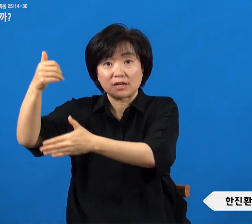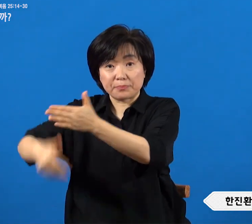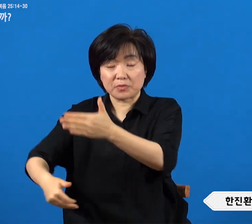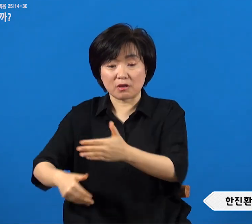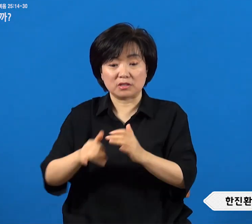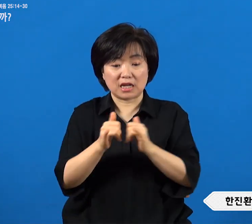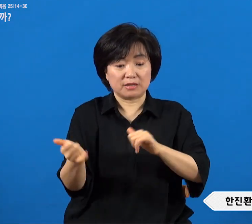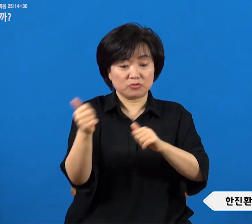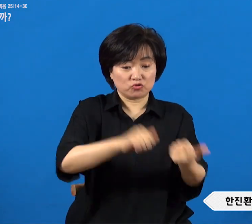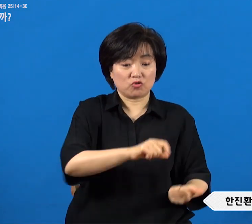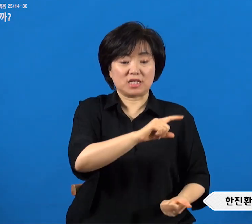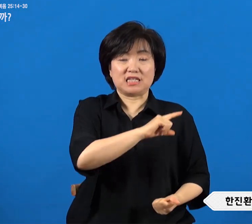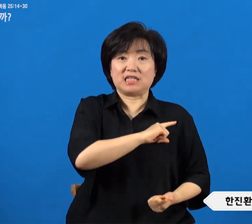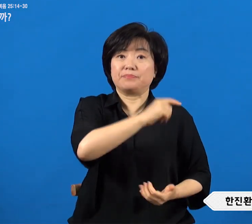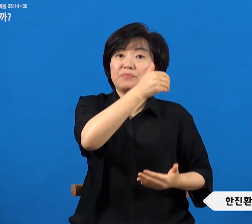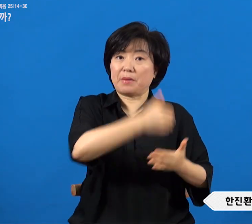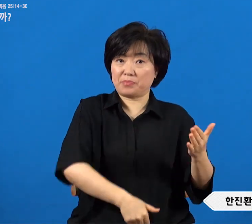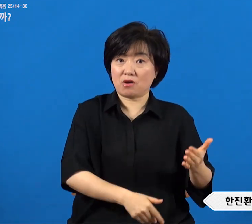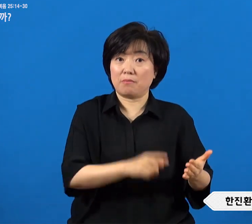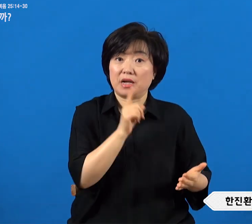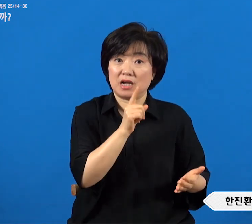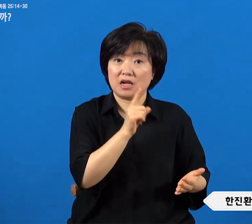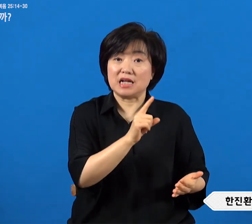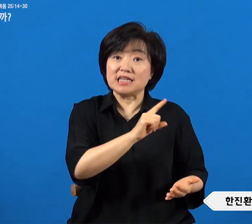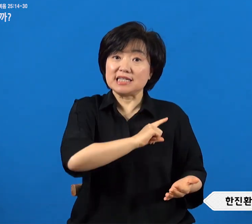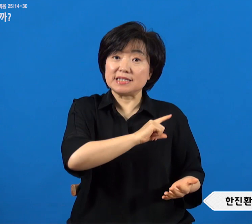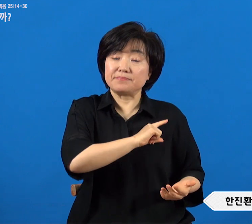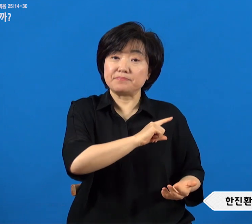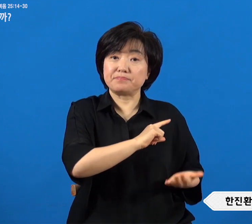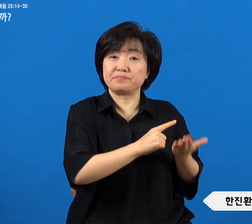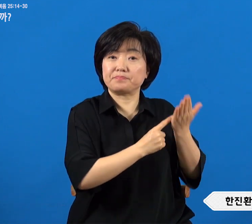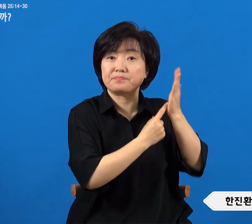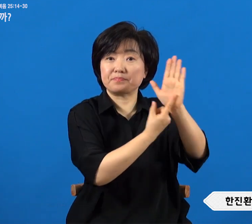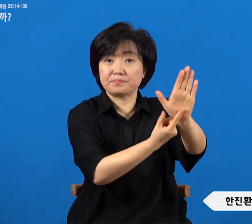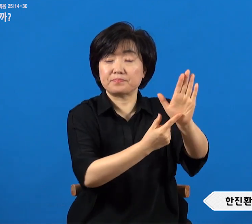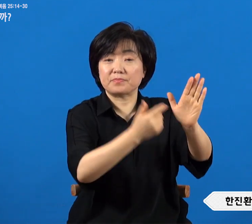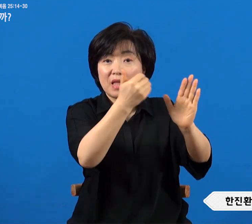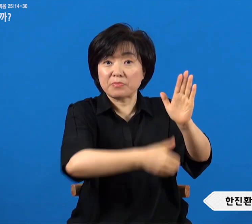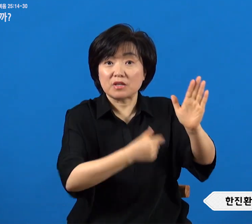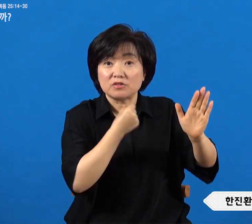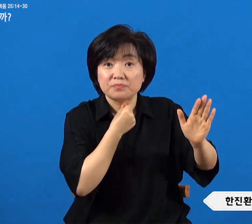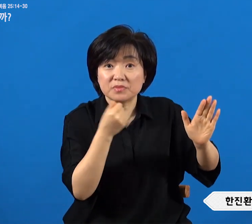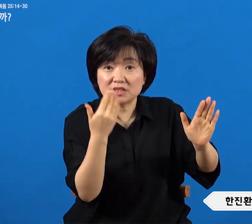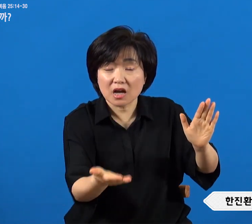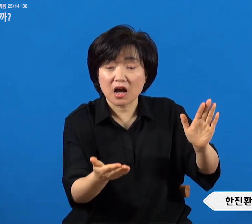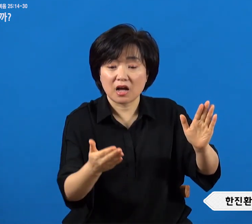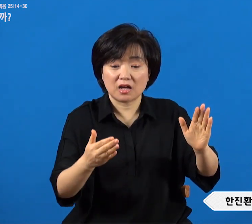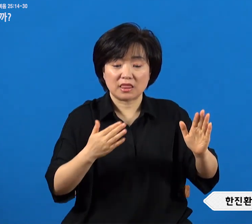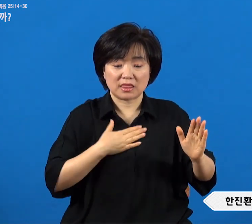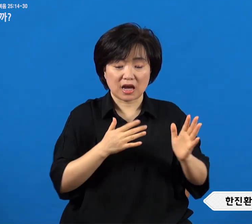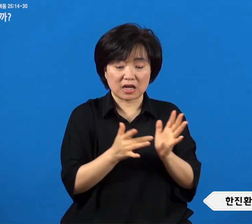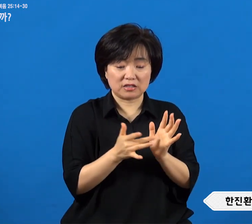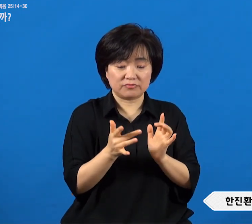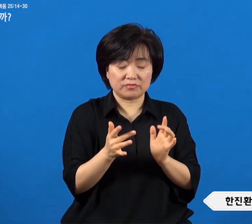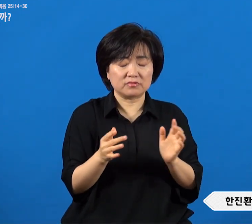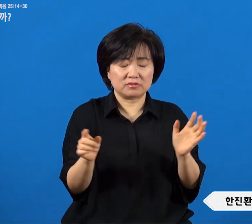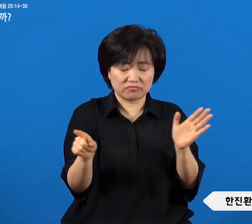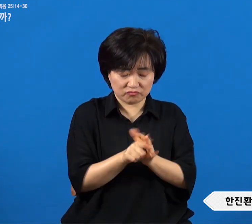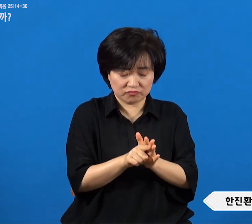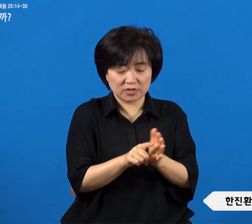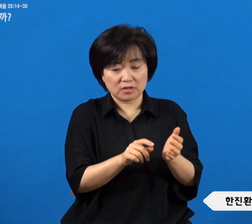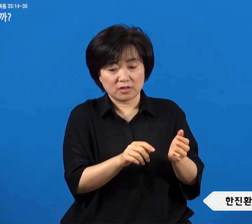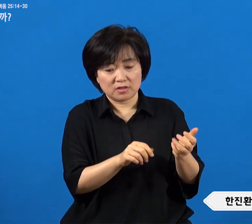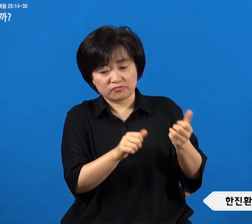남긴다. 여러분, 이름을 남기고 싶습니까? 세상 떠날 때에 재산